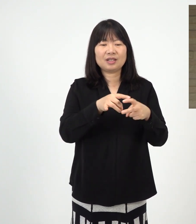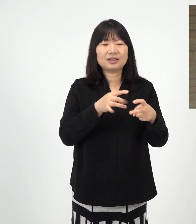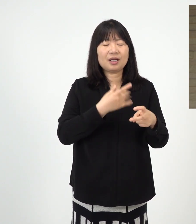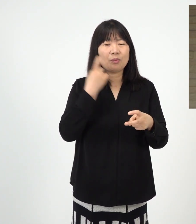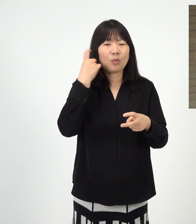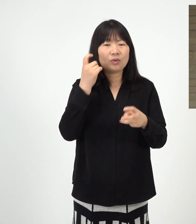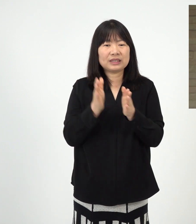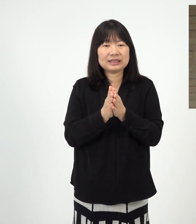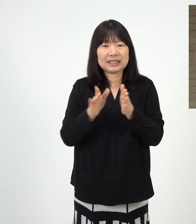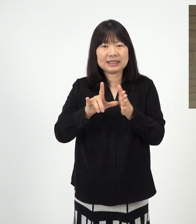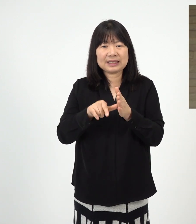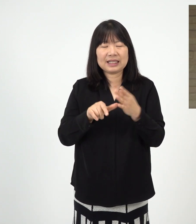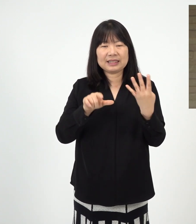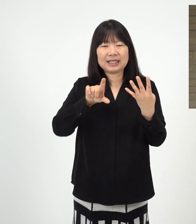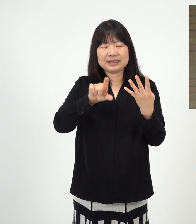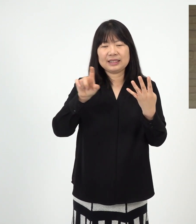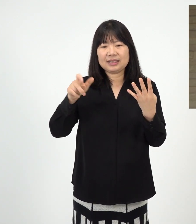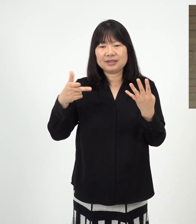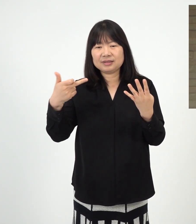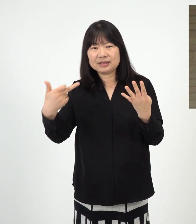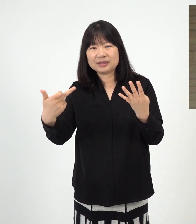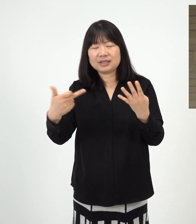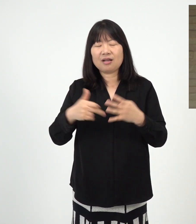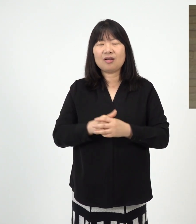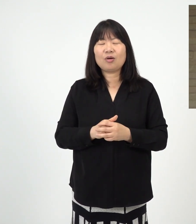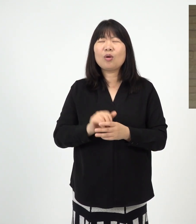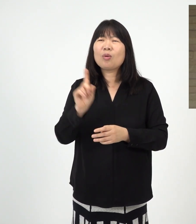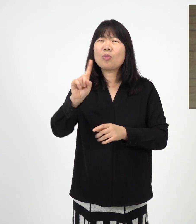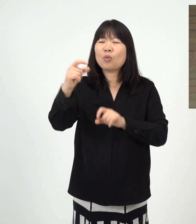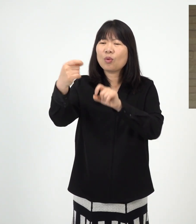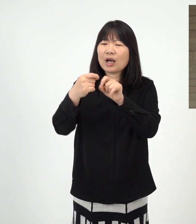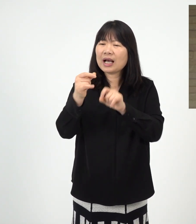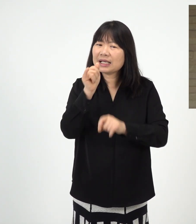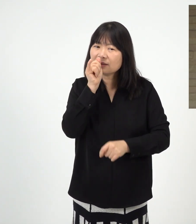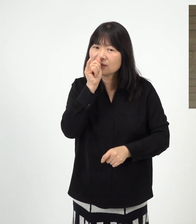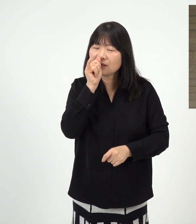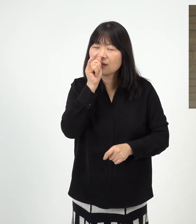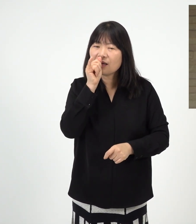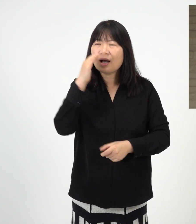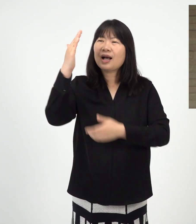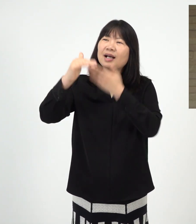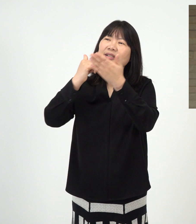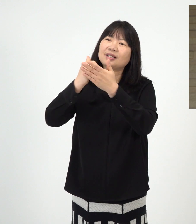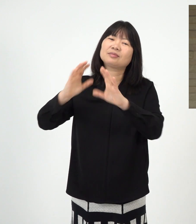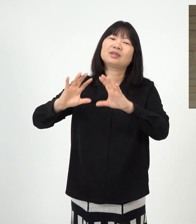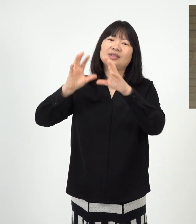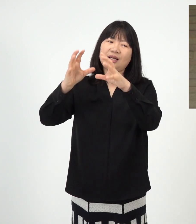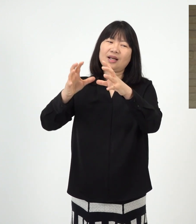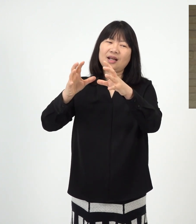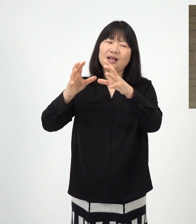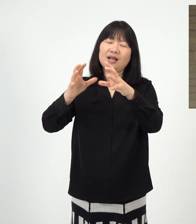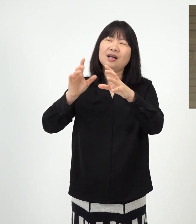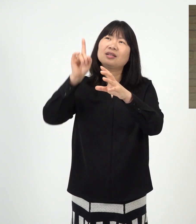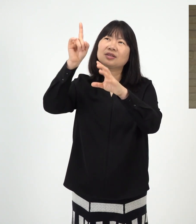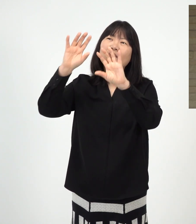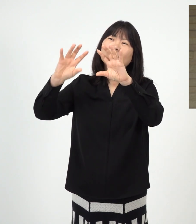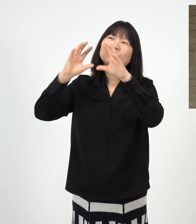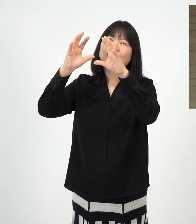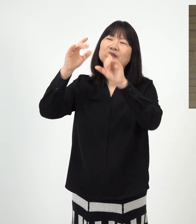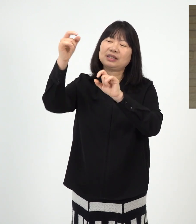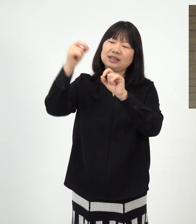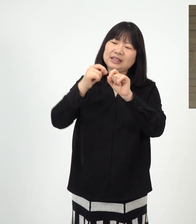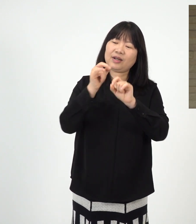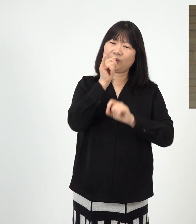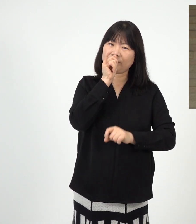마태복음을 시작하면서 4장 17절에 뭐가 가까웠다 그랬죠? 하나님의 나라, 천국이 가까웠다